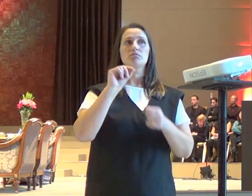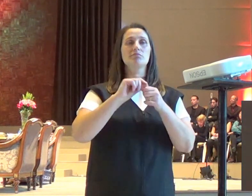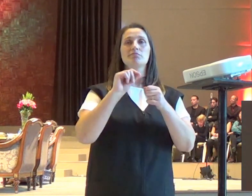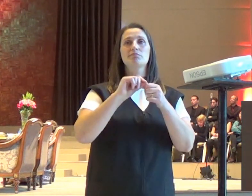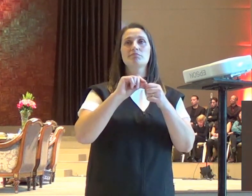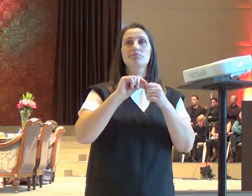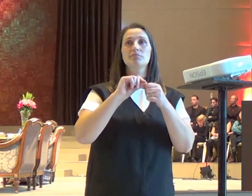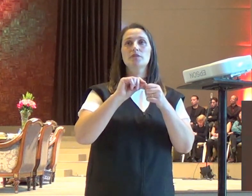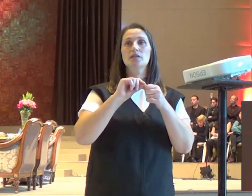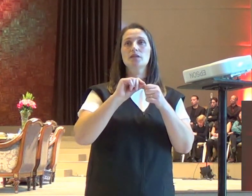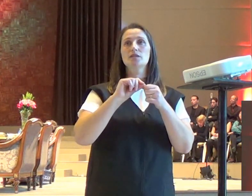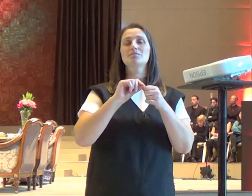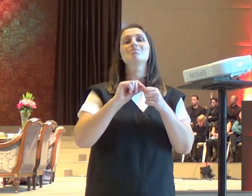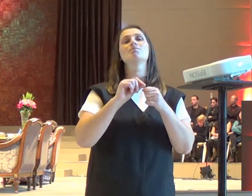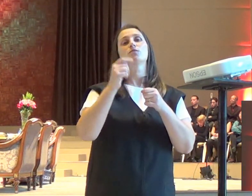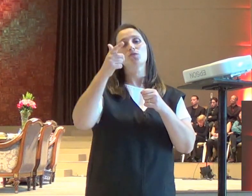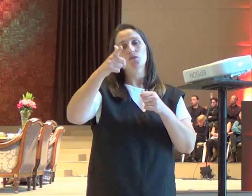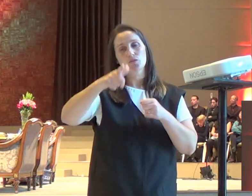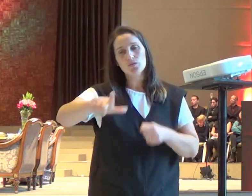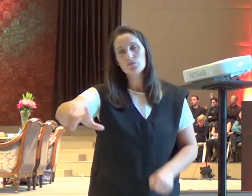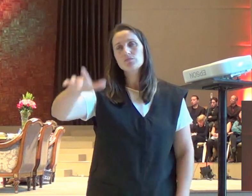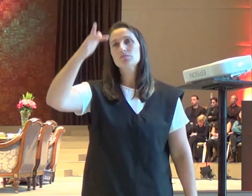tragicamente alguém vai fazer